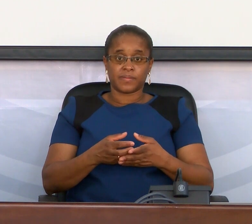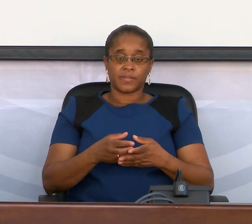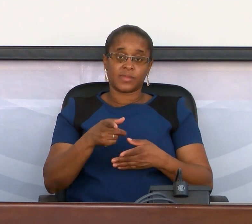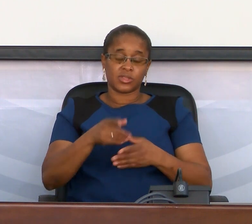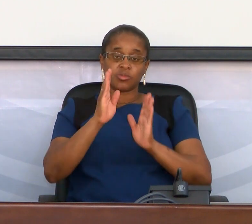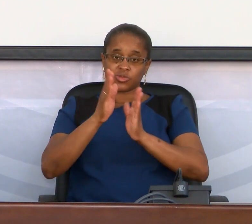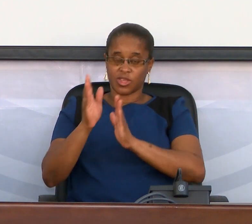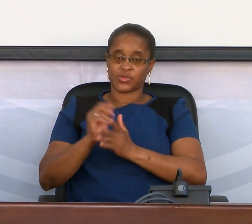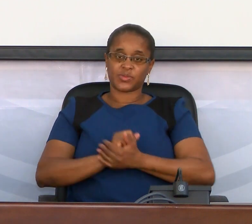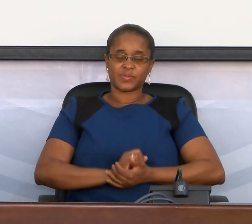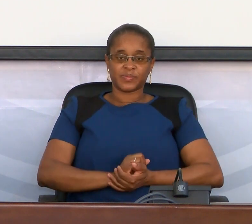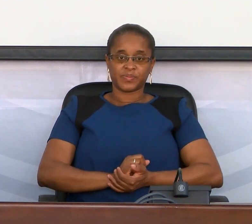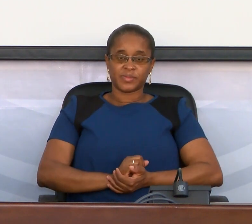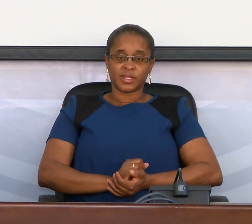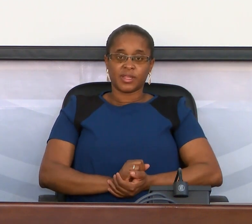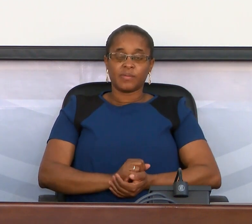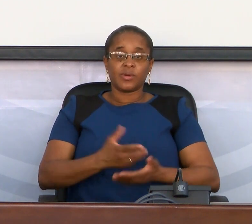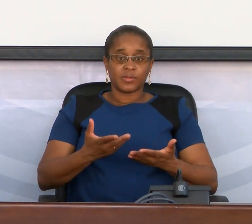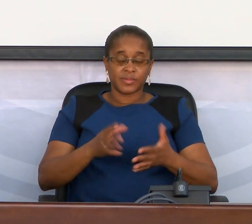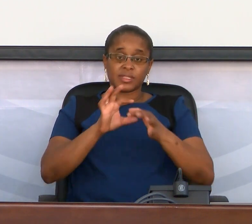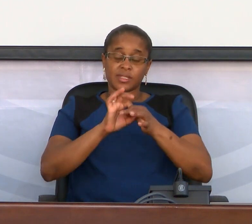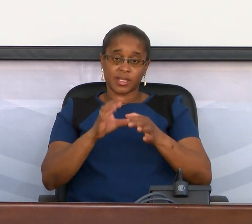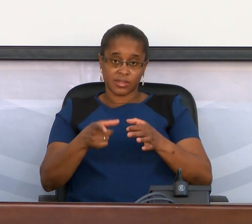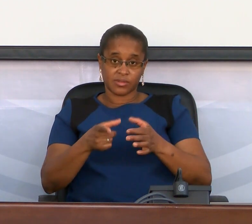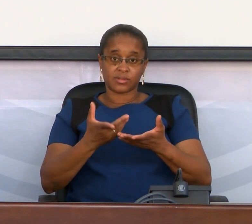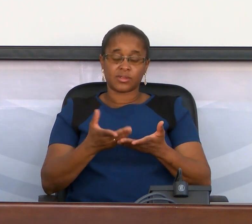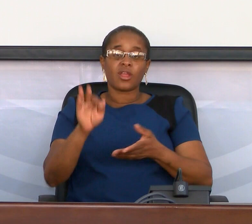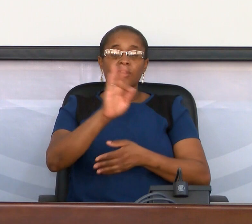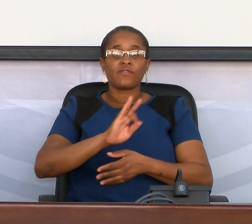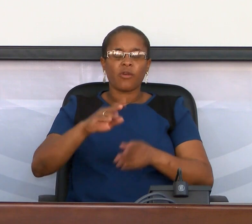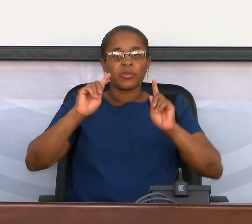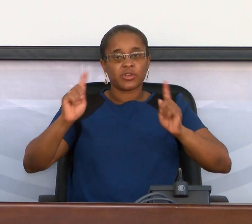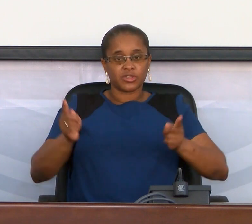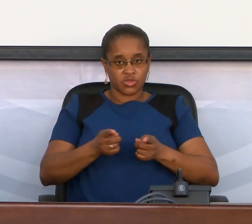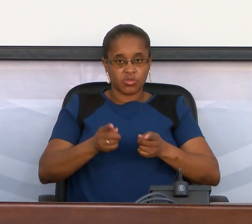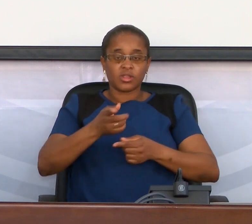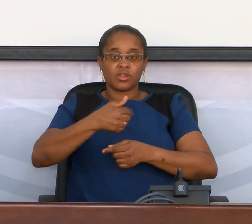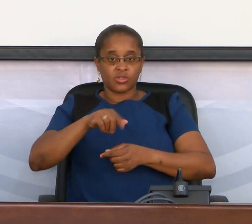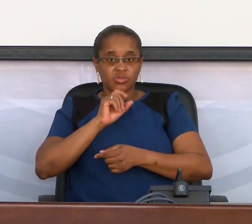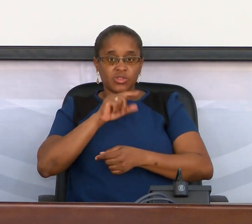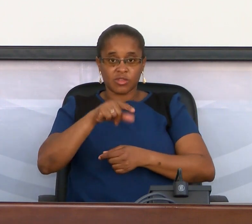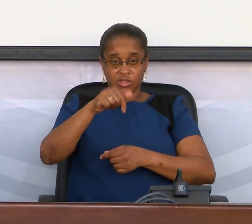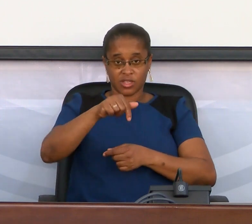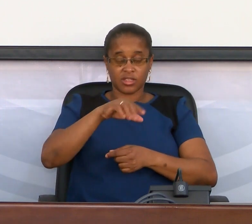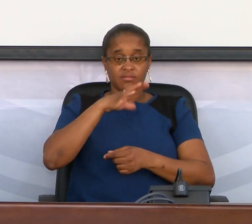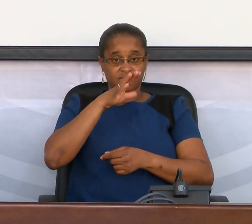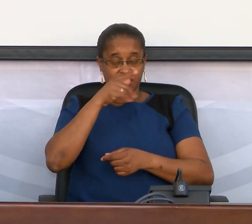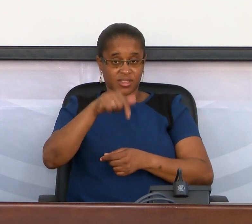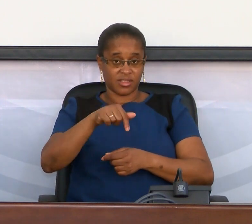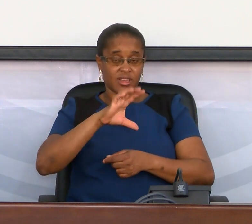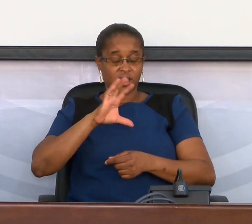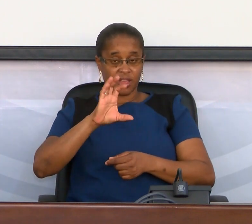desse processo. Em relação, de forma resumida, nós podemos dizer que em Cabo Verde, neste momento, nós